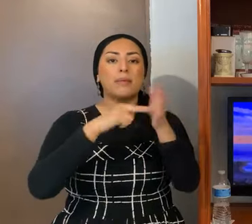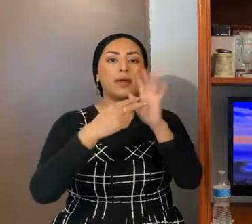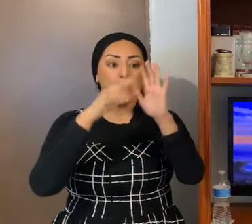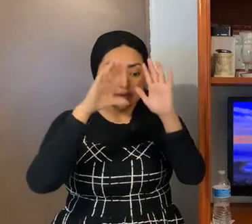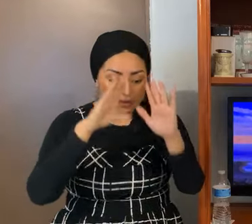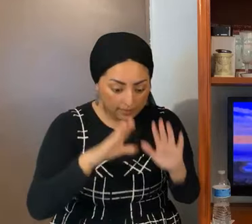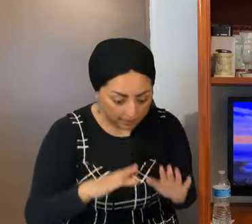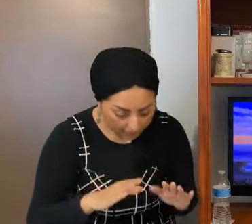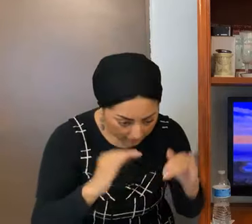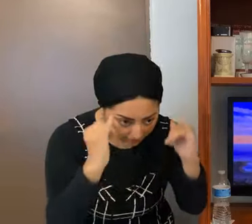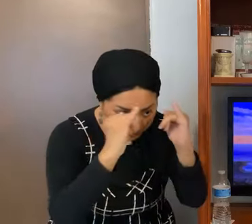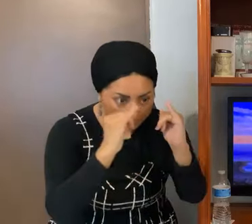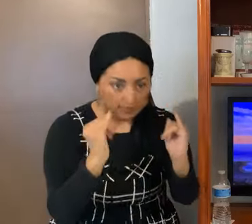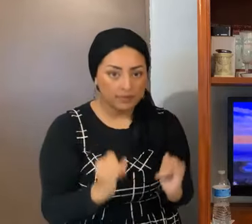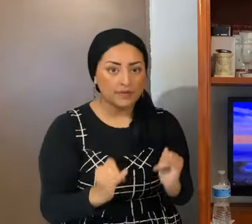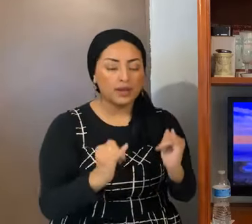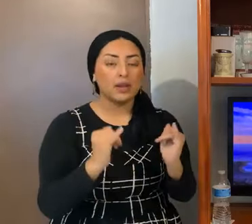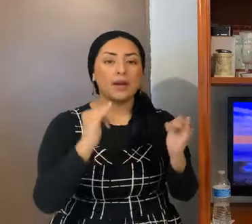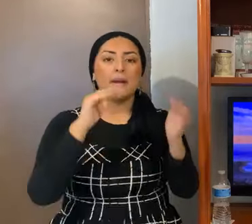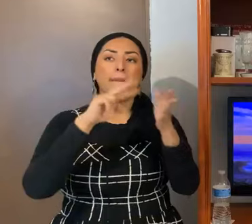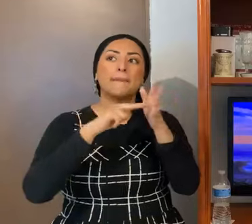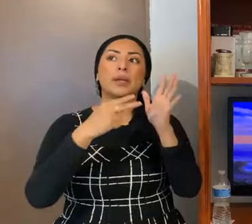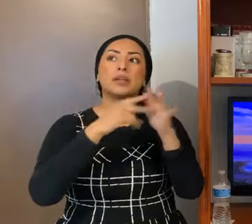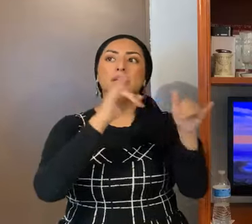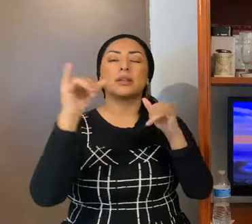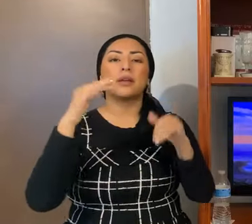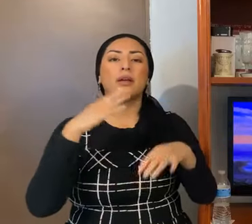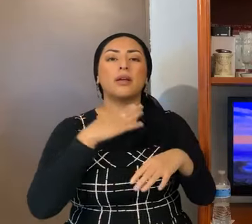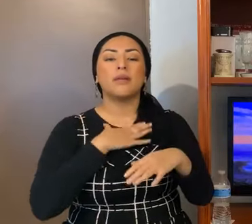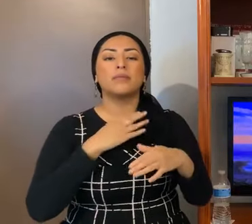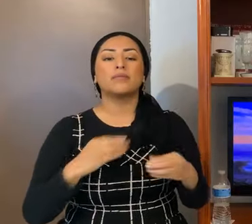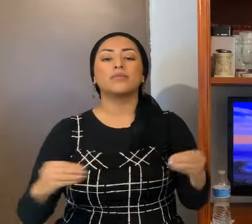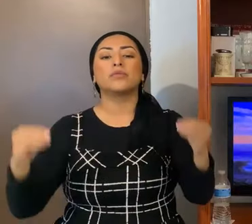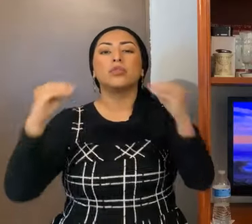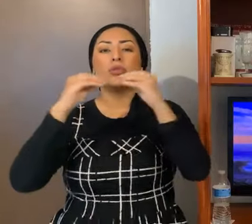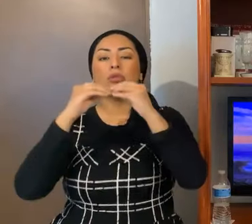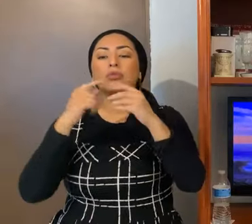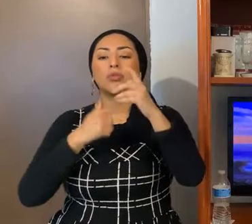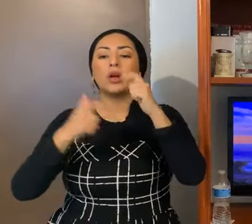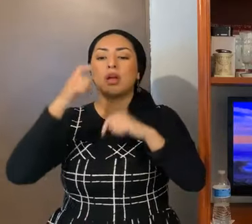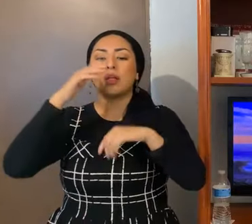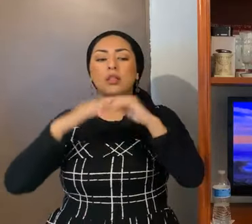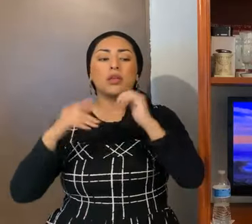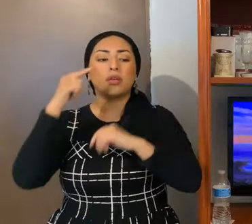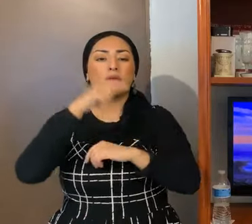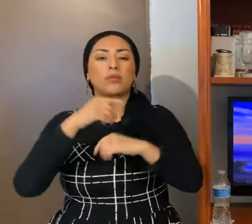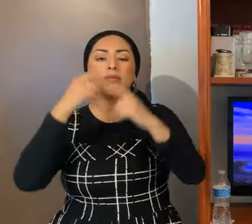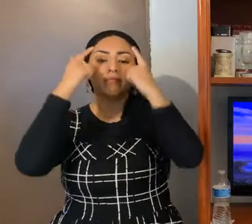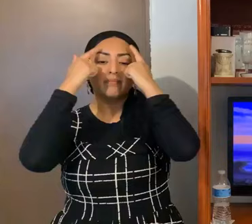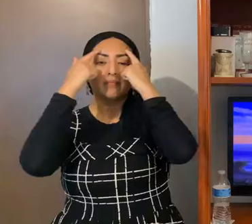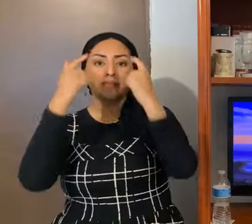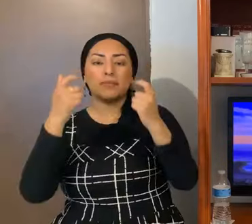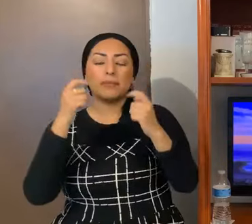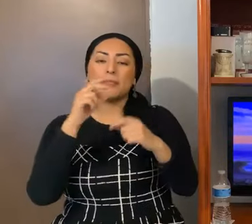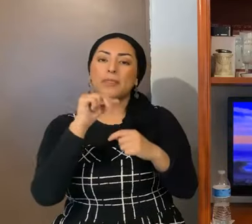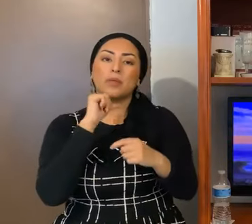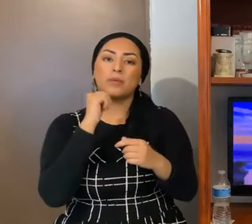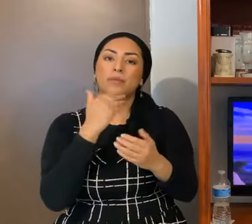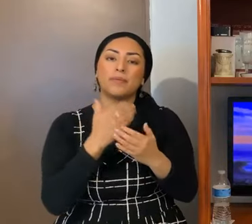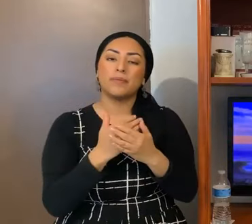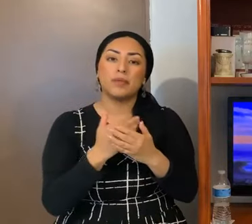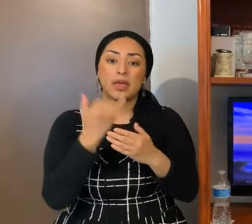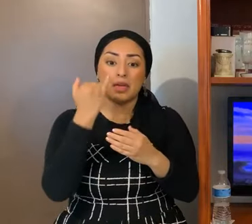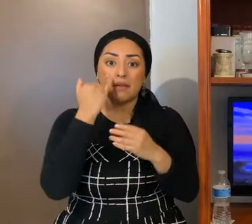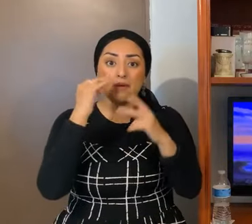es creerse más, tratar con violencia y oprimir a otros, es algo muy grave, porque si una persona